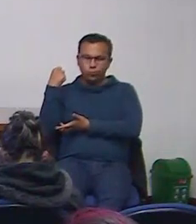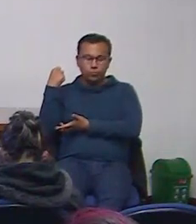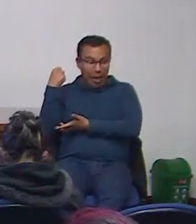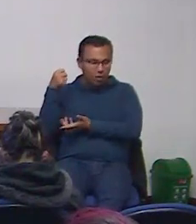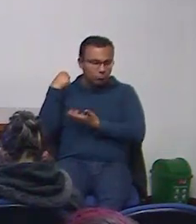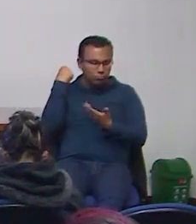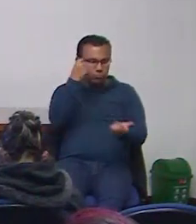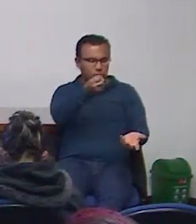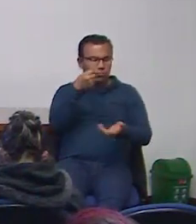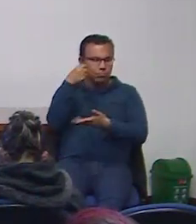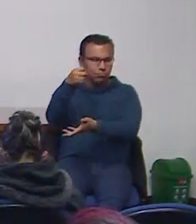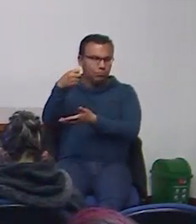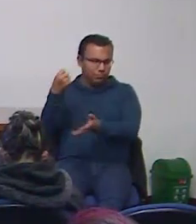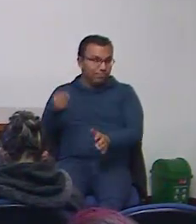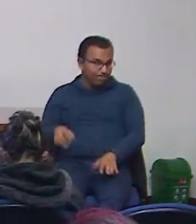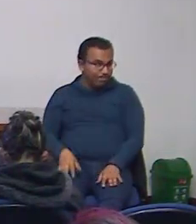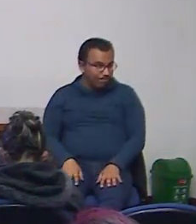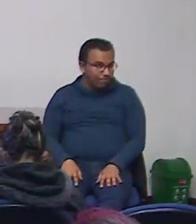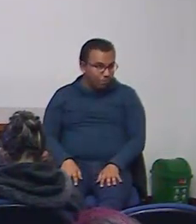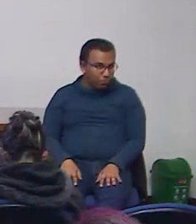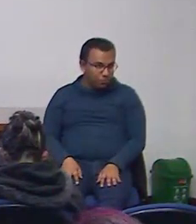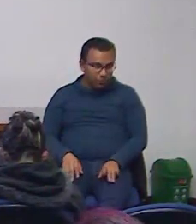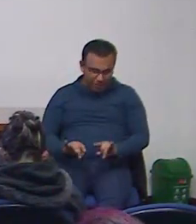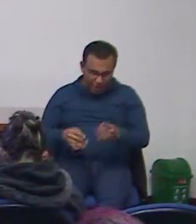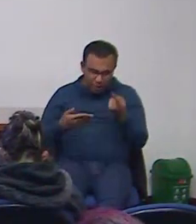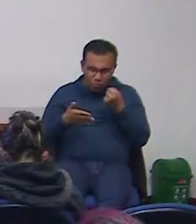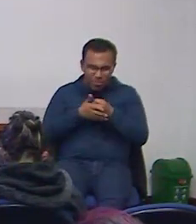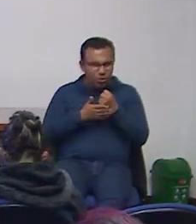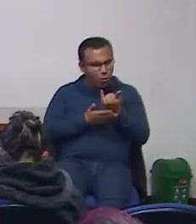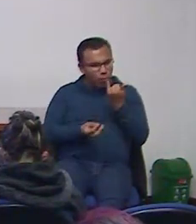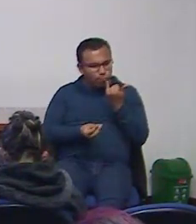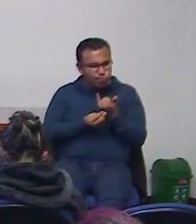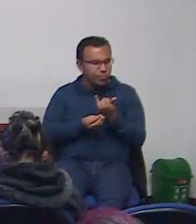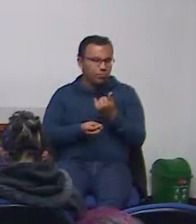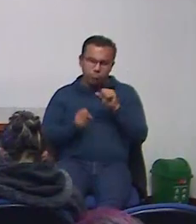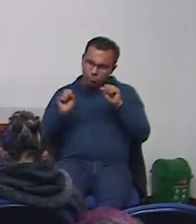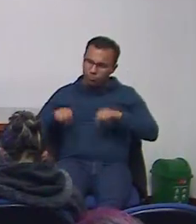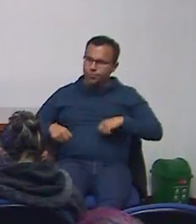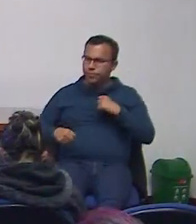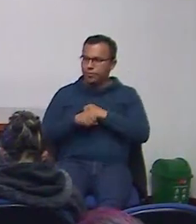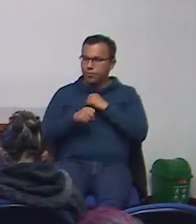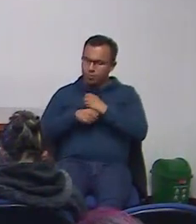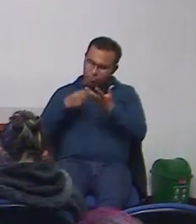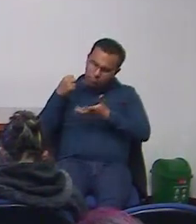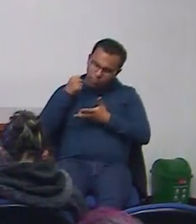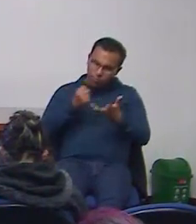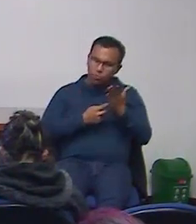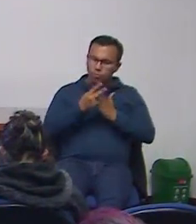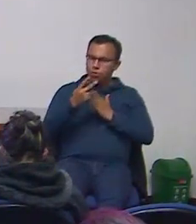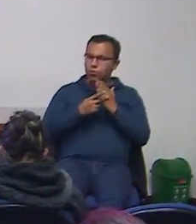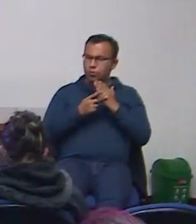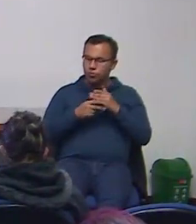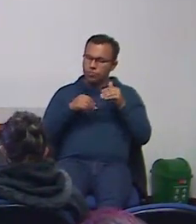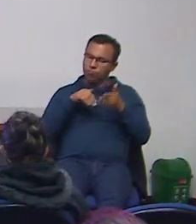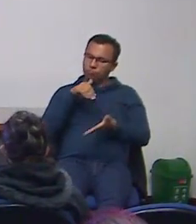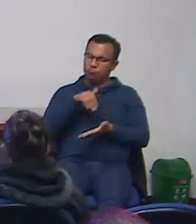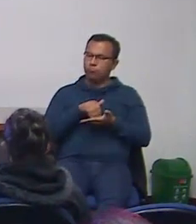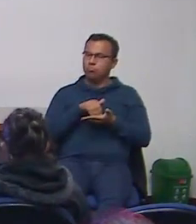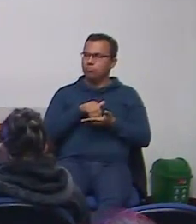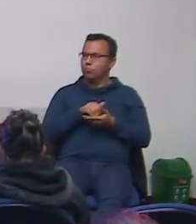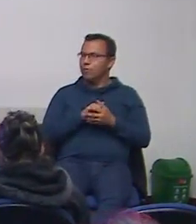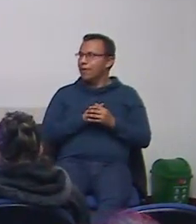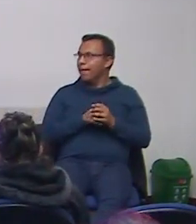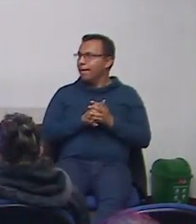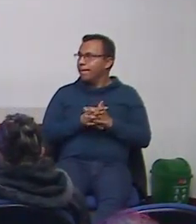dinero pero que realmente se pueda generar algo algo concreto para poder financiar y crear proyectos sostenibles